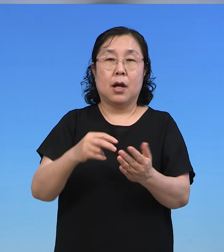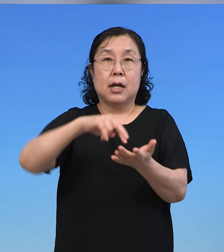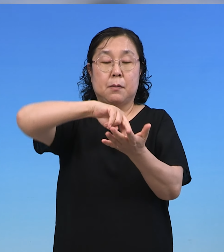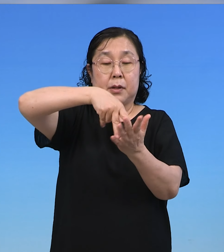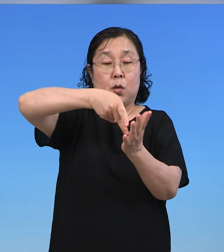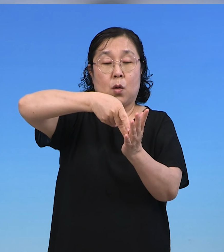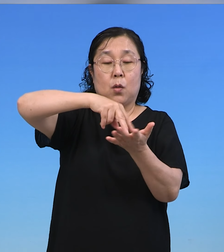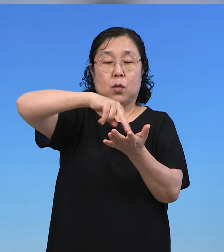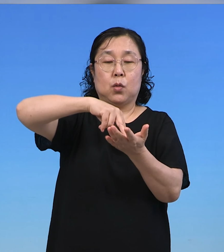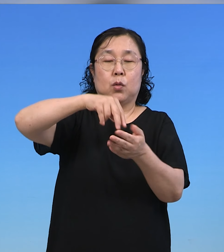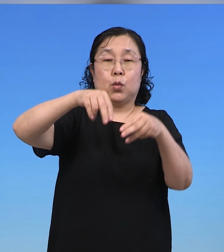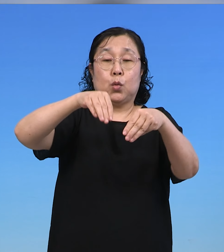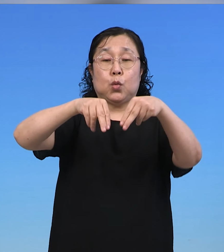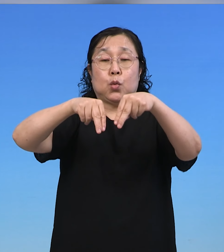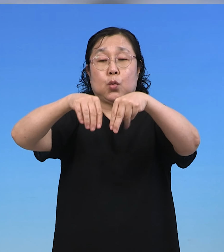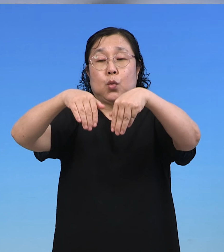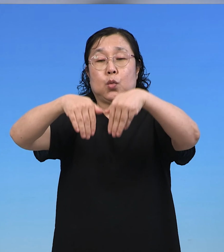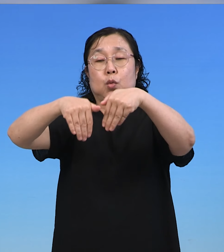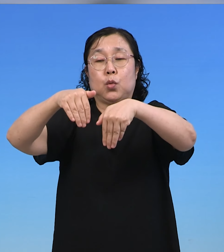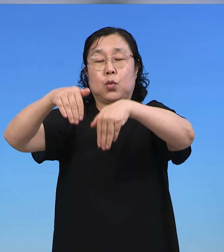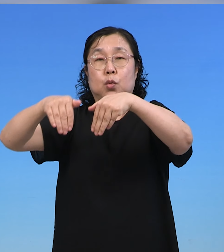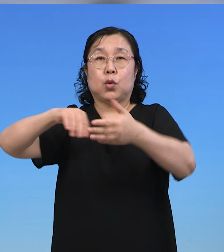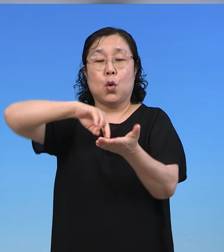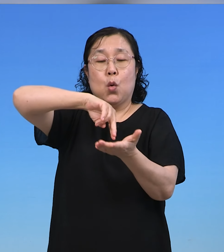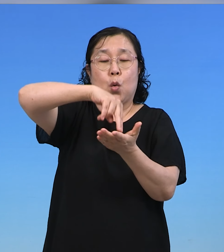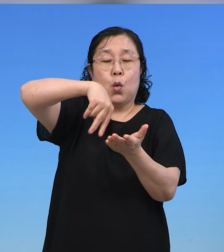하고 돌잖아요, 발레 하는 분이. 근데 이제 이